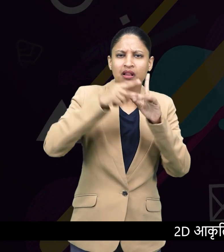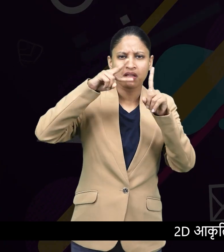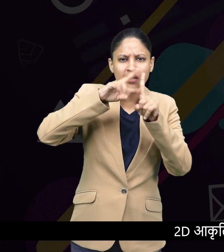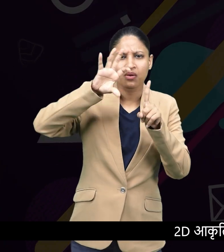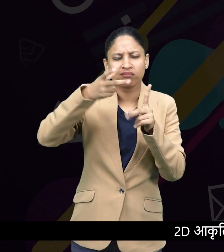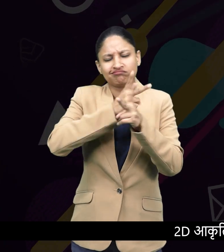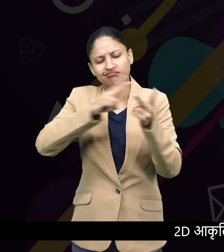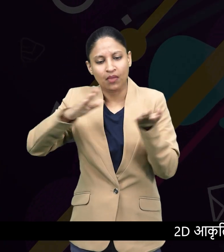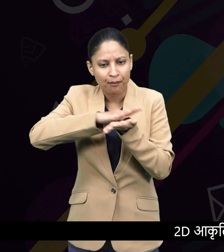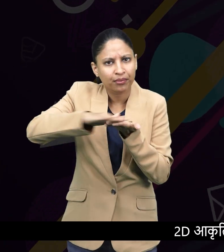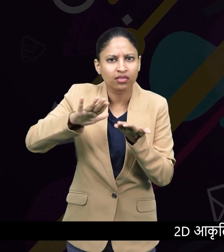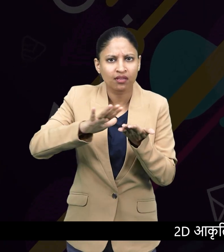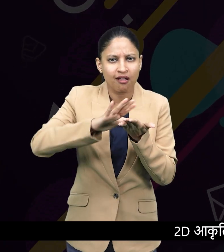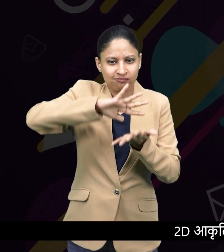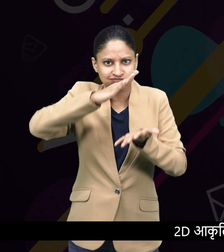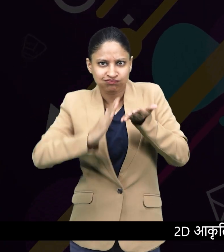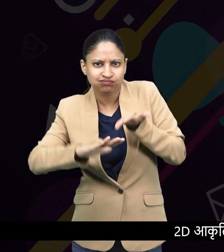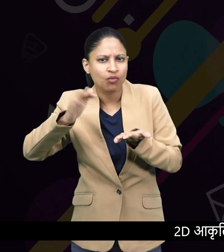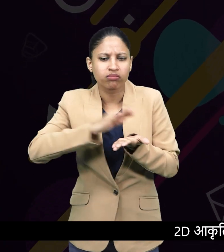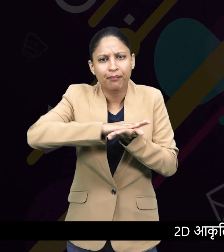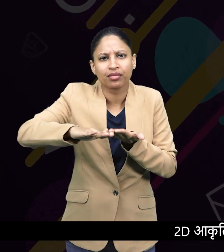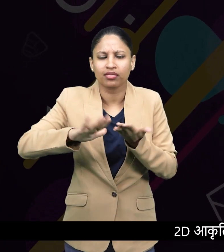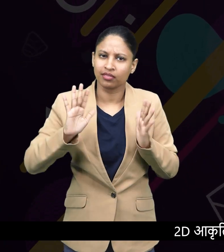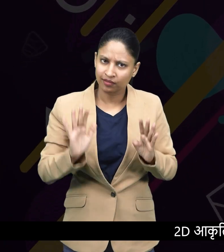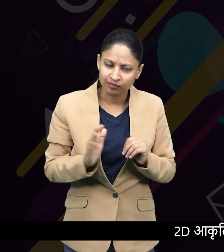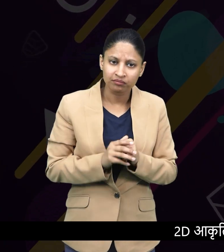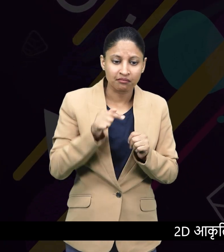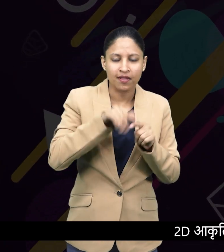2D आकृतियाँ समतल आकृतियाँ होती है।